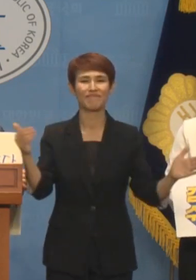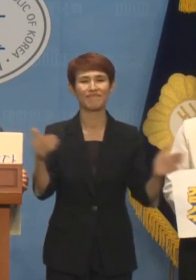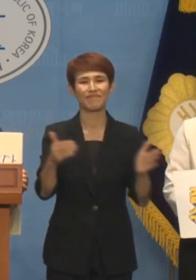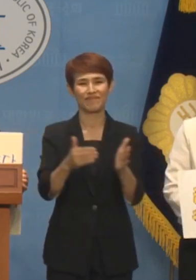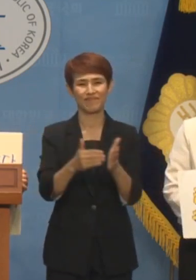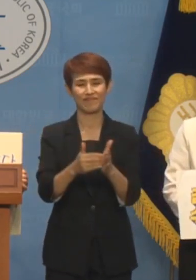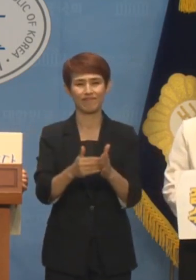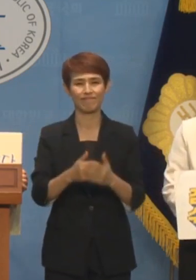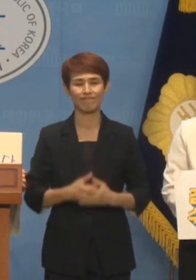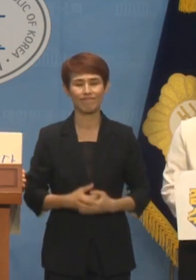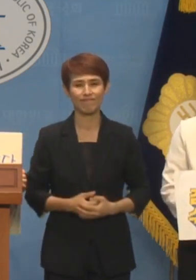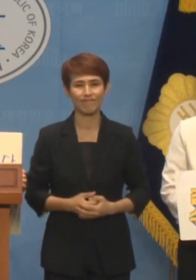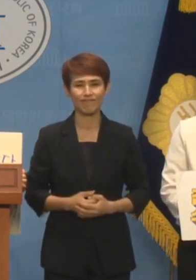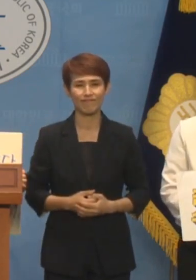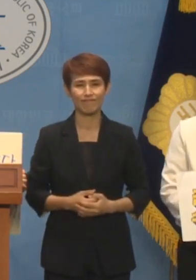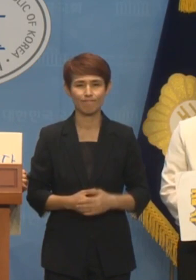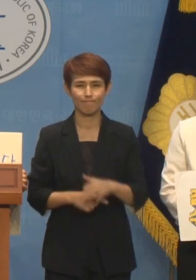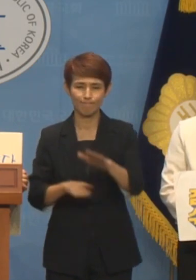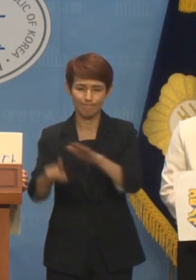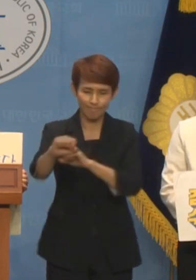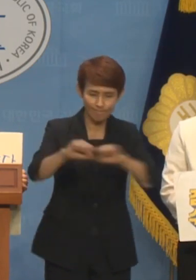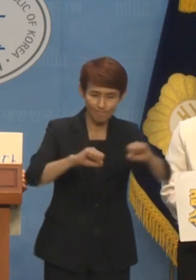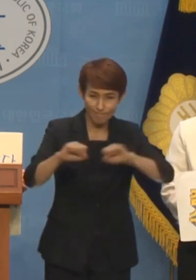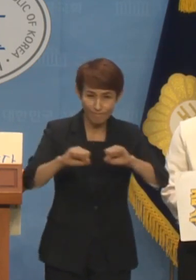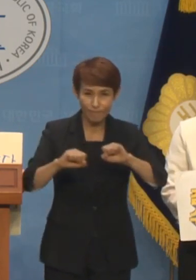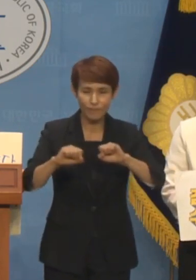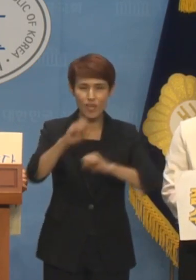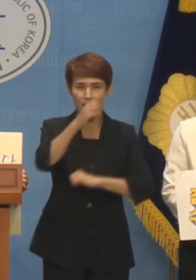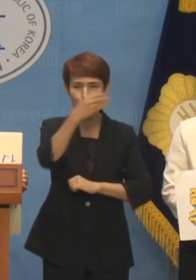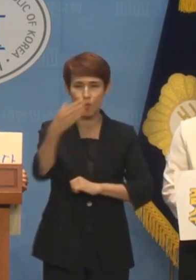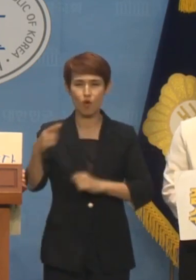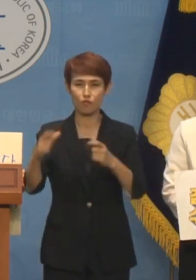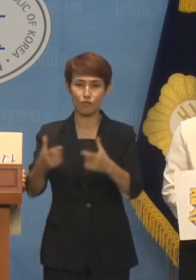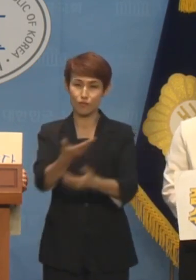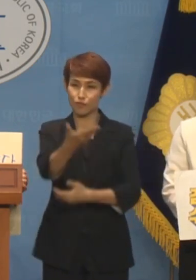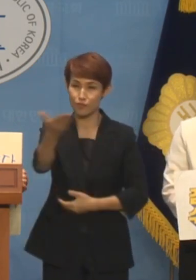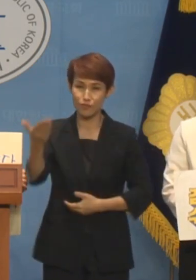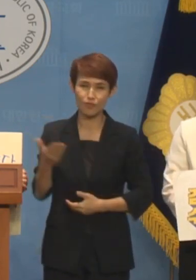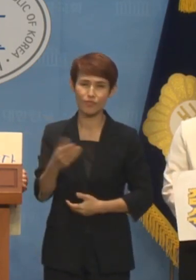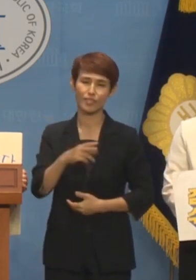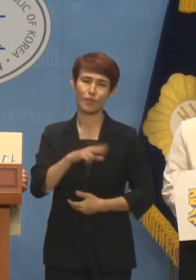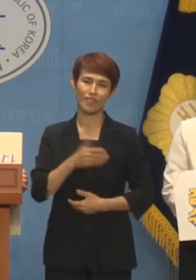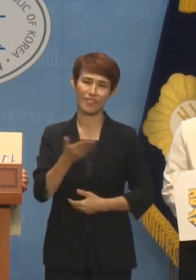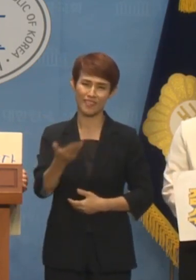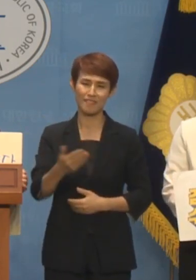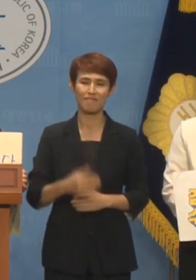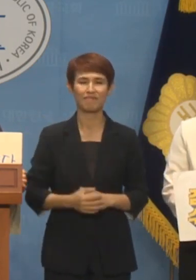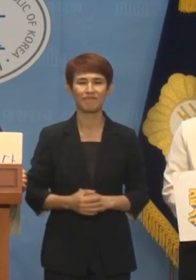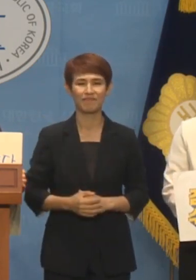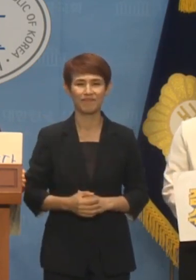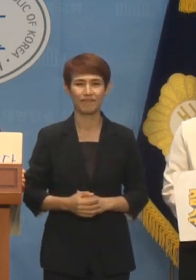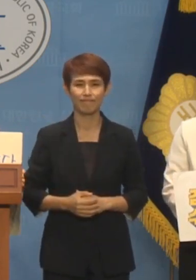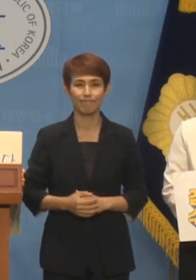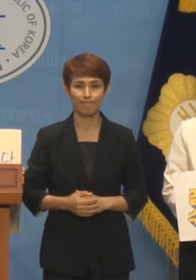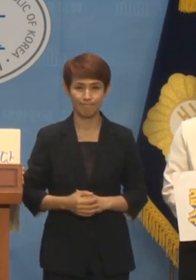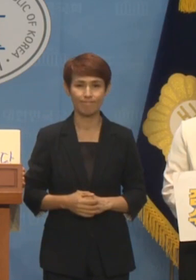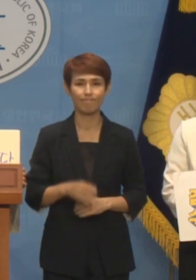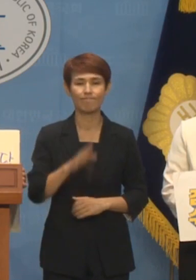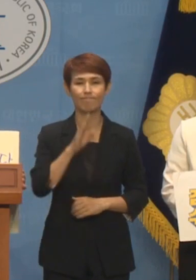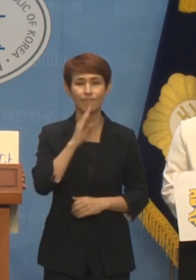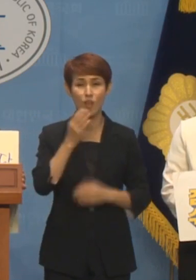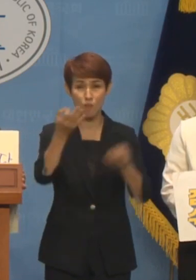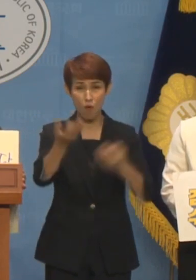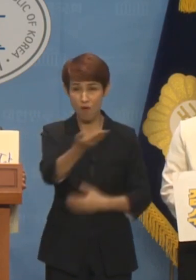마치겠습니다. 항상 앞장서 활동해 주셨던 우리 양평군의 최영보 군의원님, 여현정 군의원님께 생방송으로 보이신